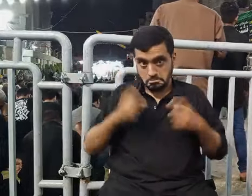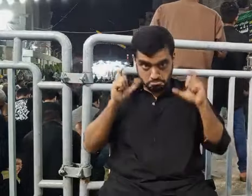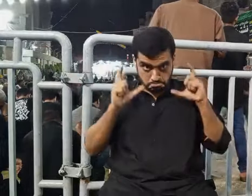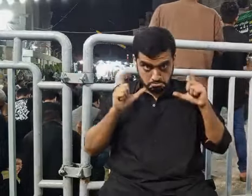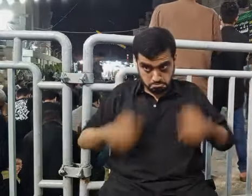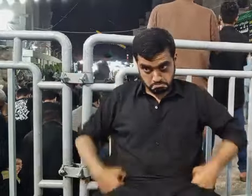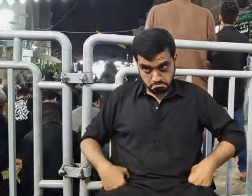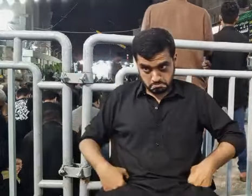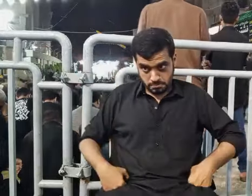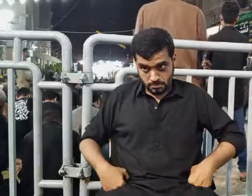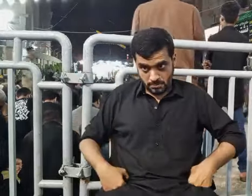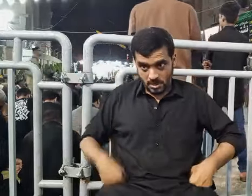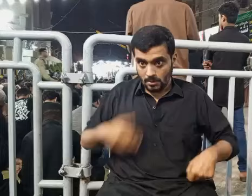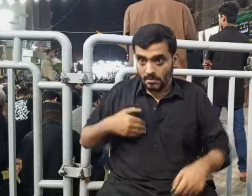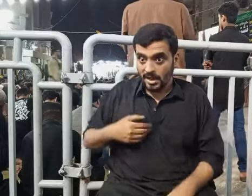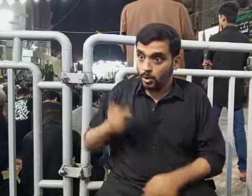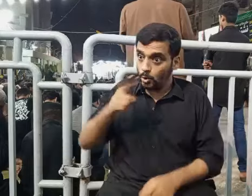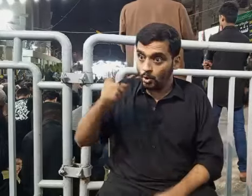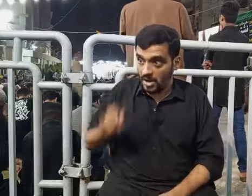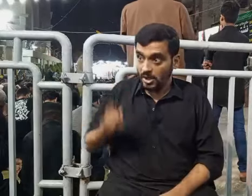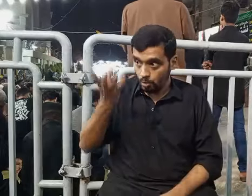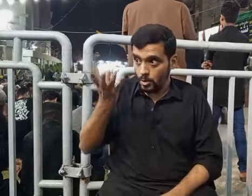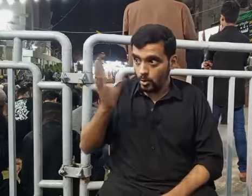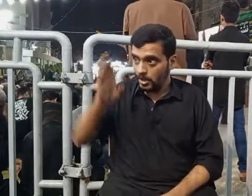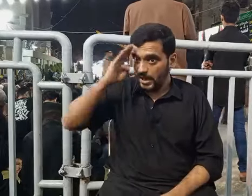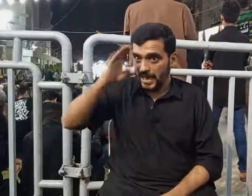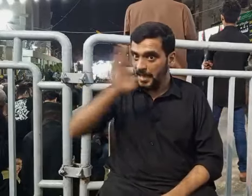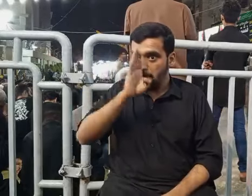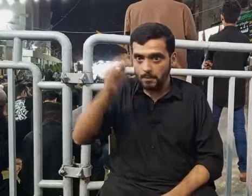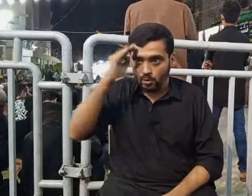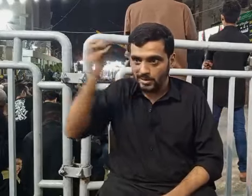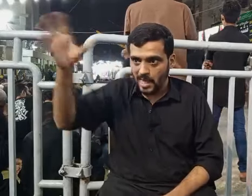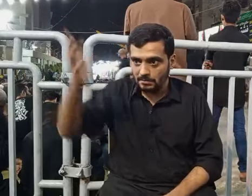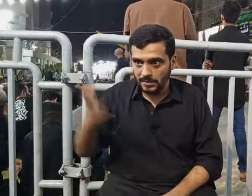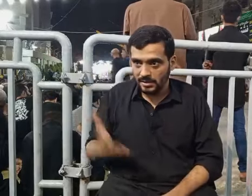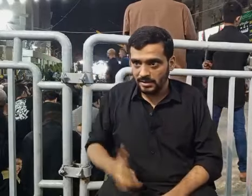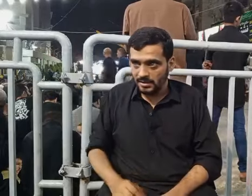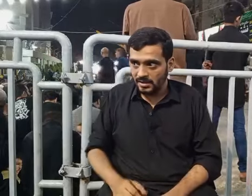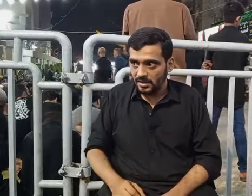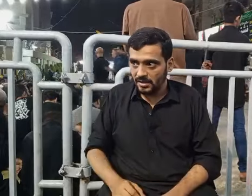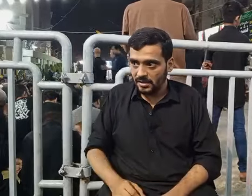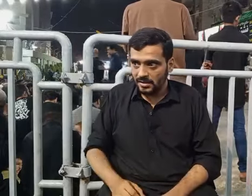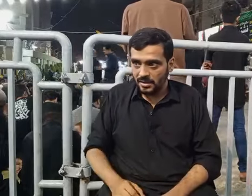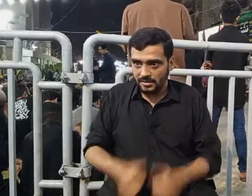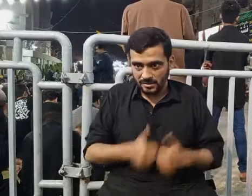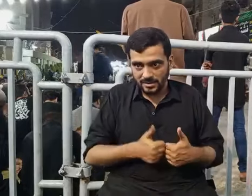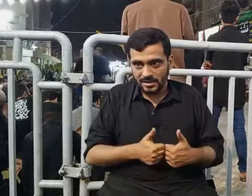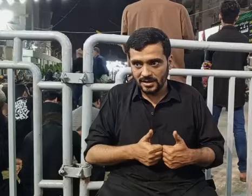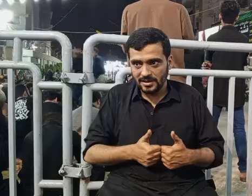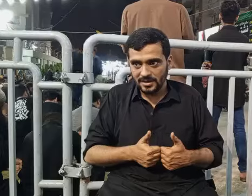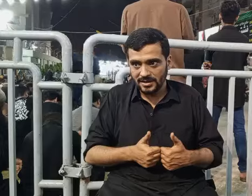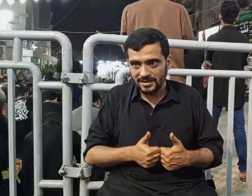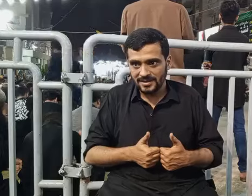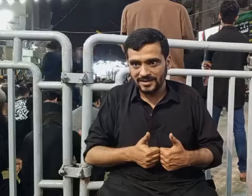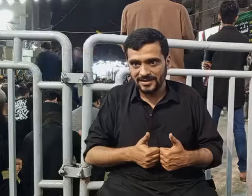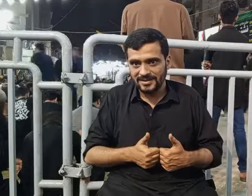علی آئے ہیں پرسہ لینے کے لیے، یا علی، کبھی آپ اپنے علی اصغر کا پرسہ لینے کے لیے آئے، کبھی علی اکبر